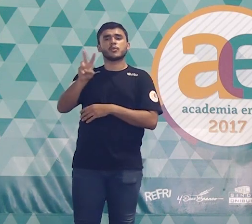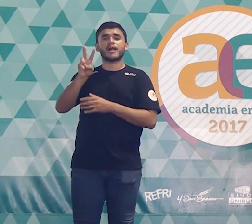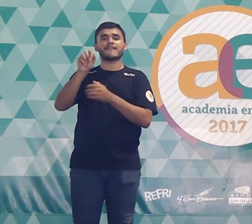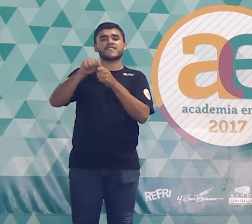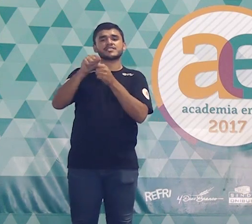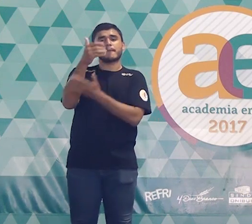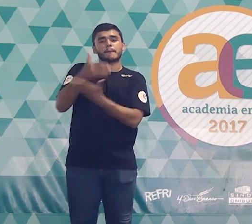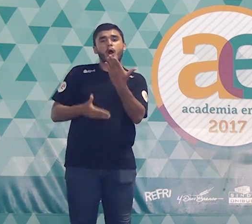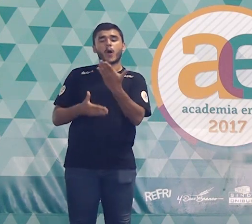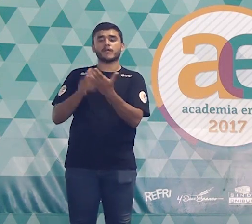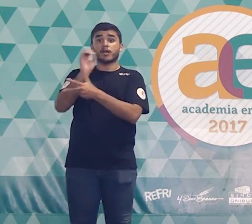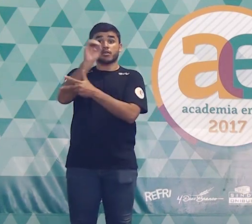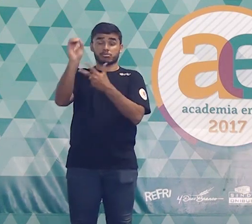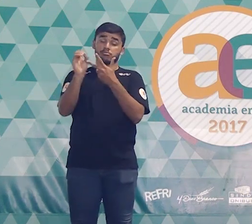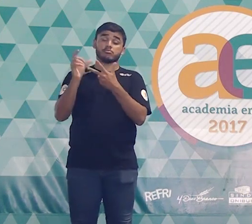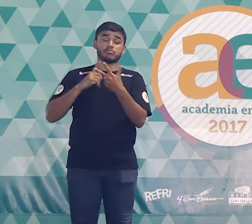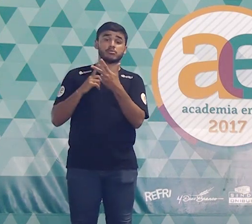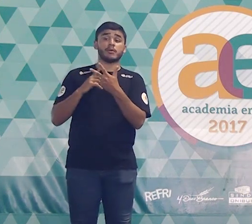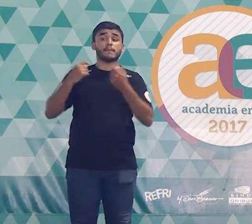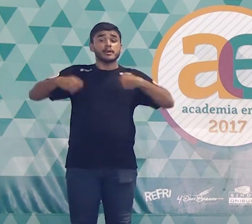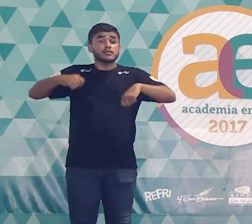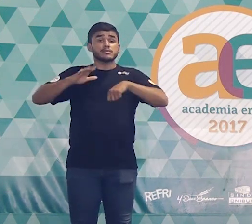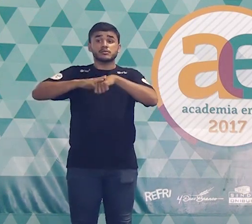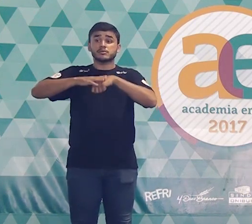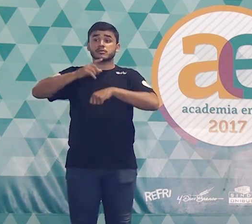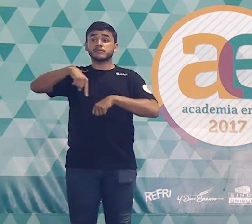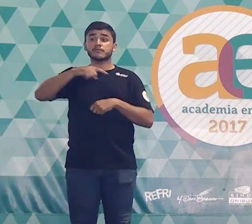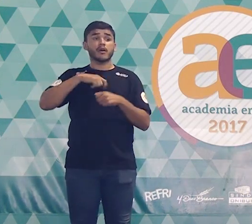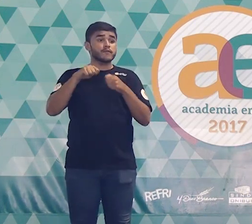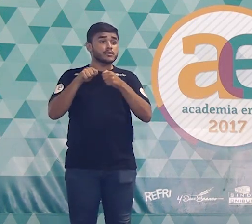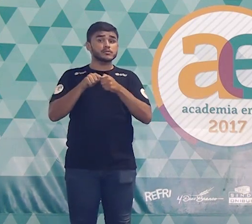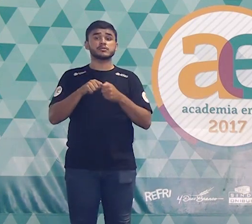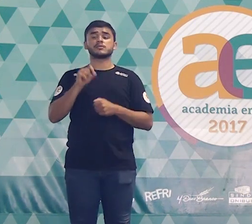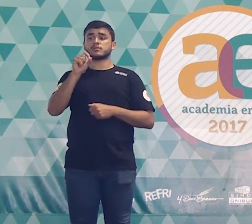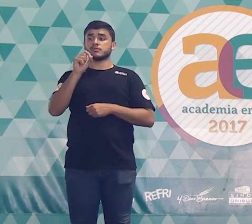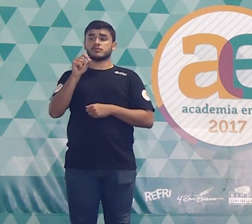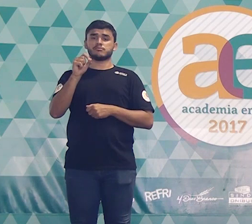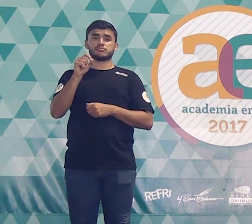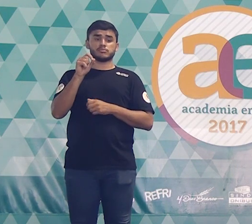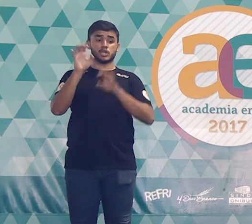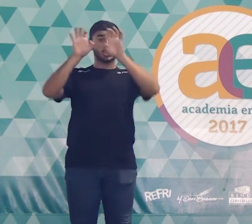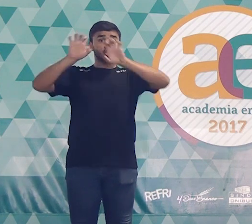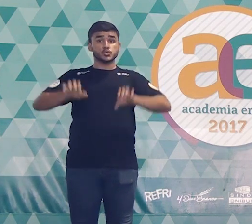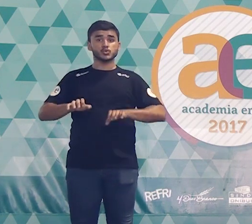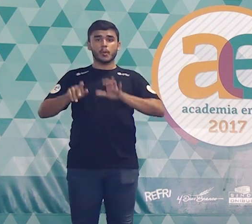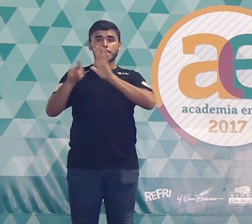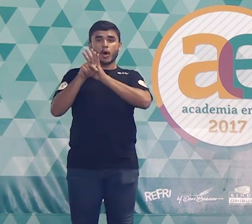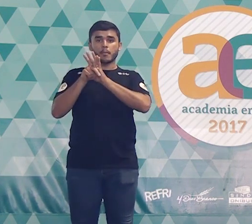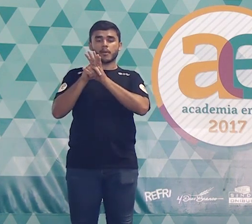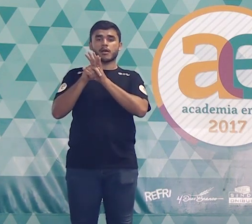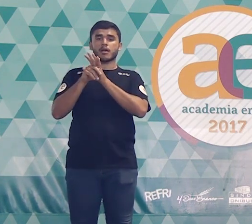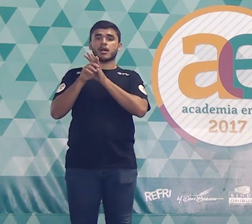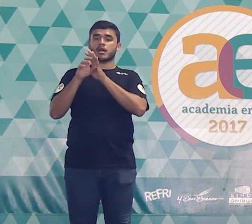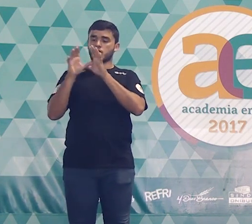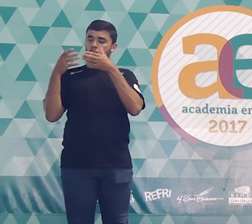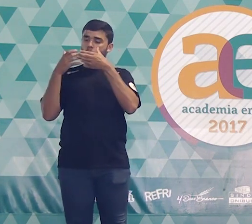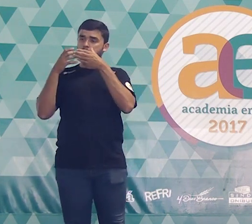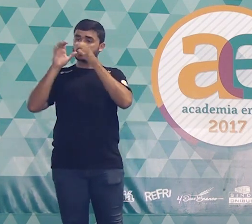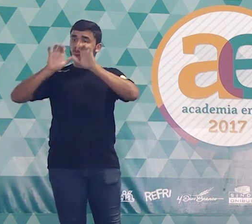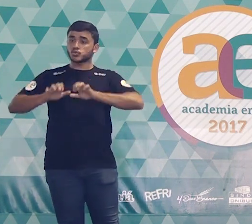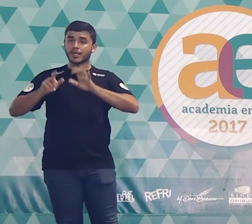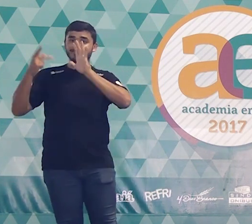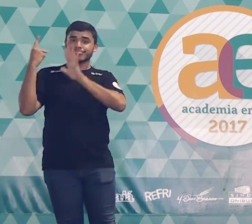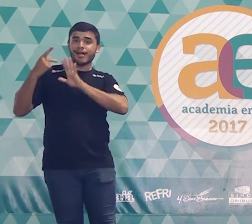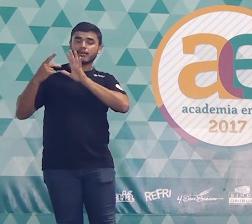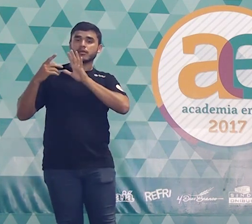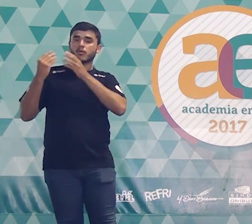para Enem, muitas vezes, você vai entender na prova que estrutura propriamente dita e organela são a mesma coisa.